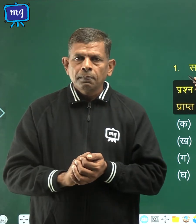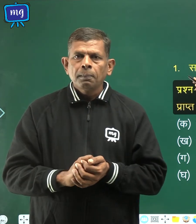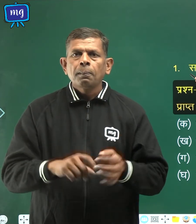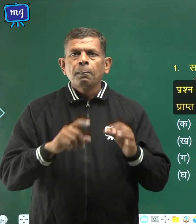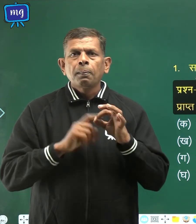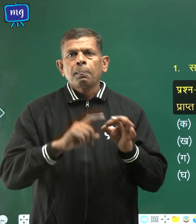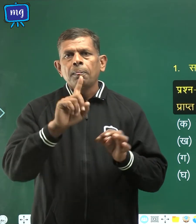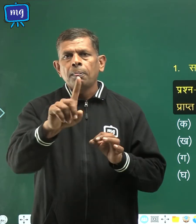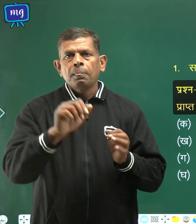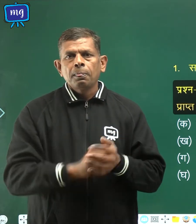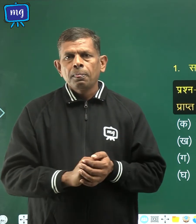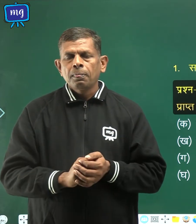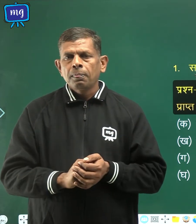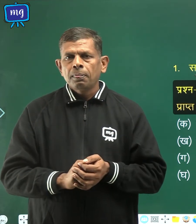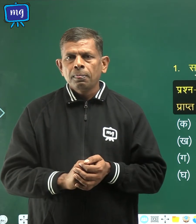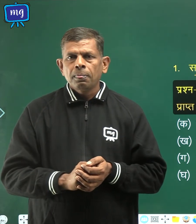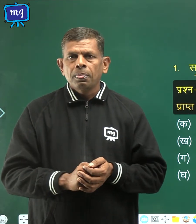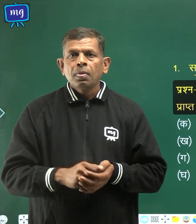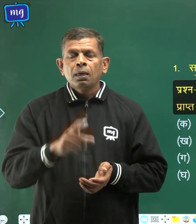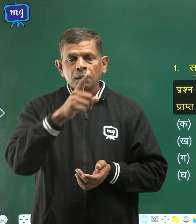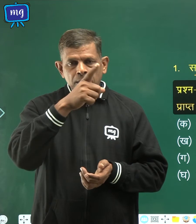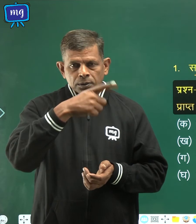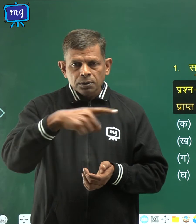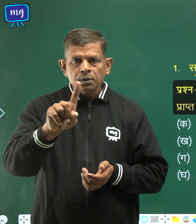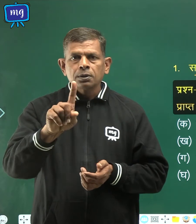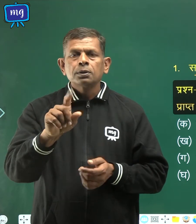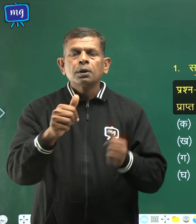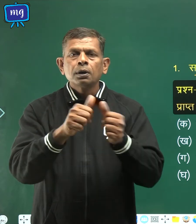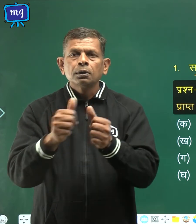नंबर 1, सही विकल्प का